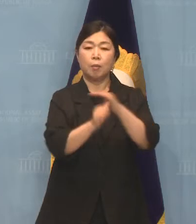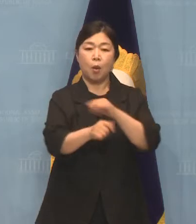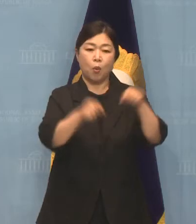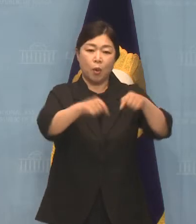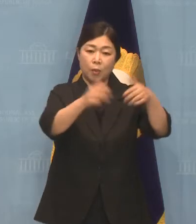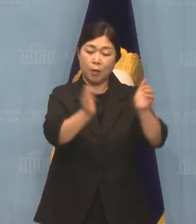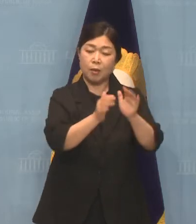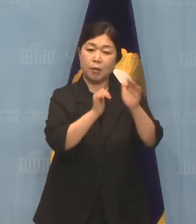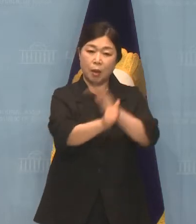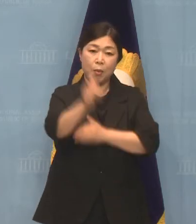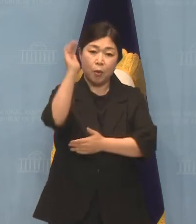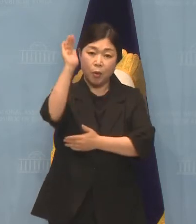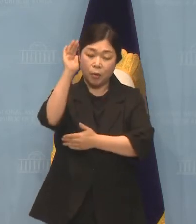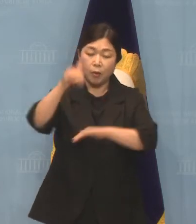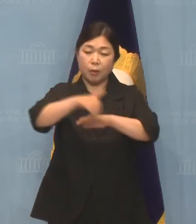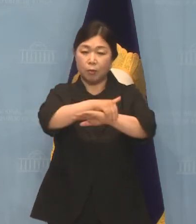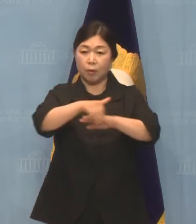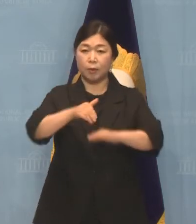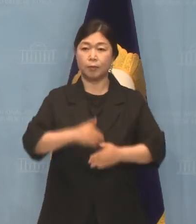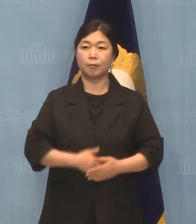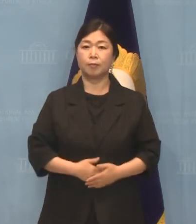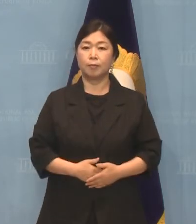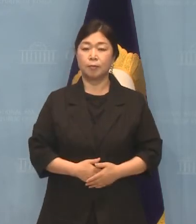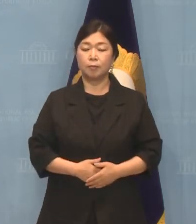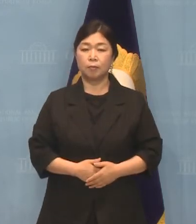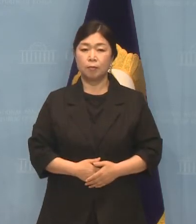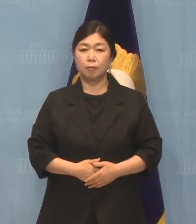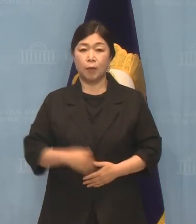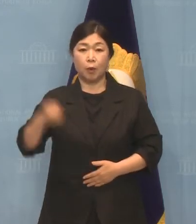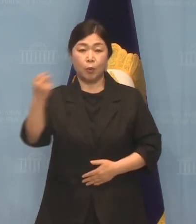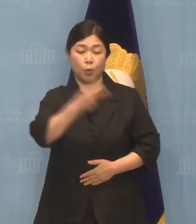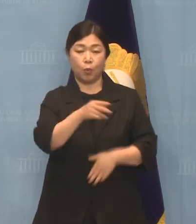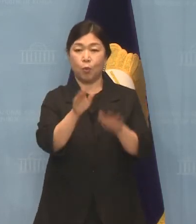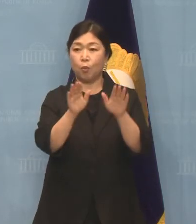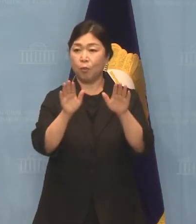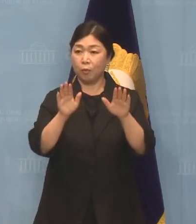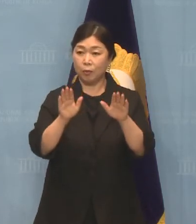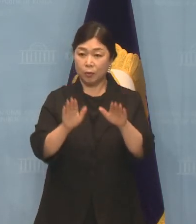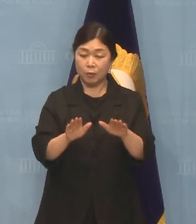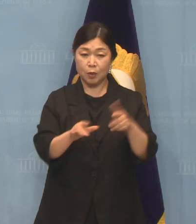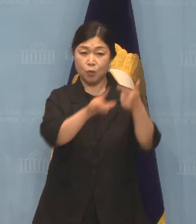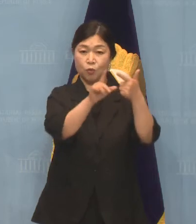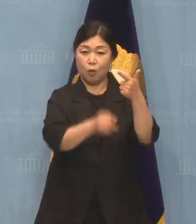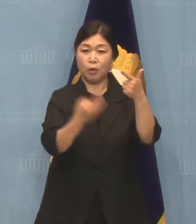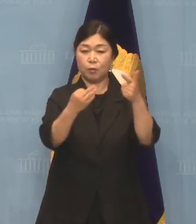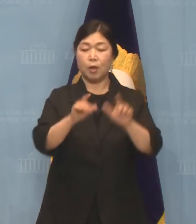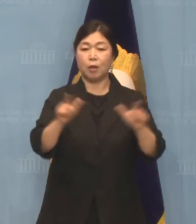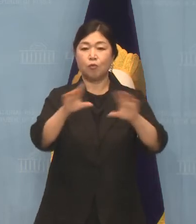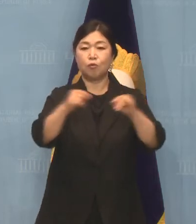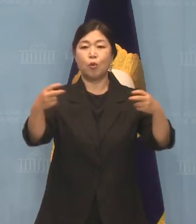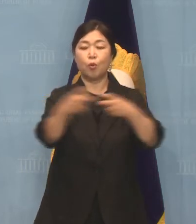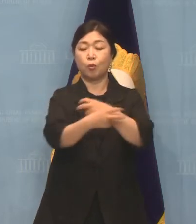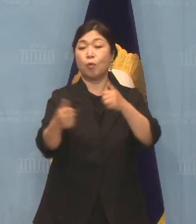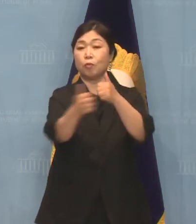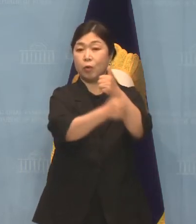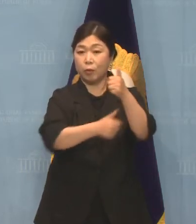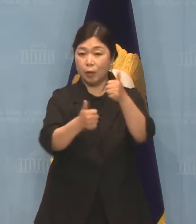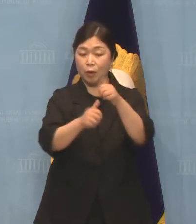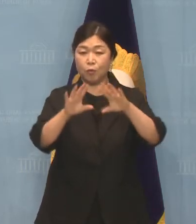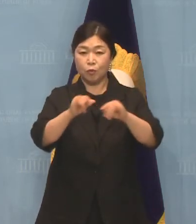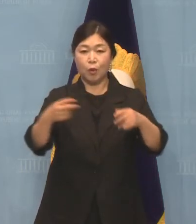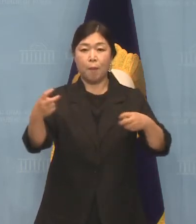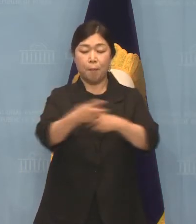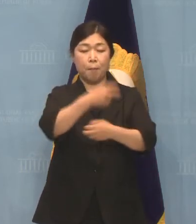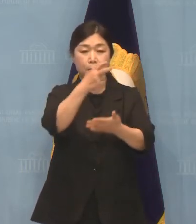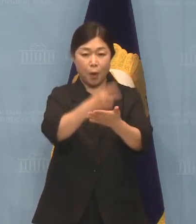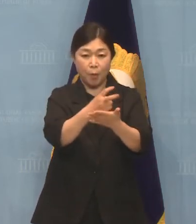교섭단체 대표 연설이 예정되어 있습니다. 그리고 오늘 6월 14일 국토교통위원회는